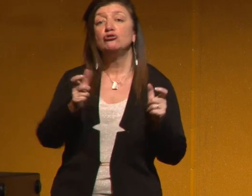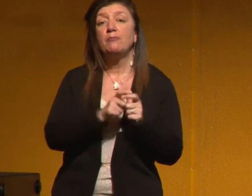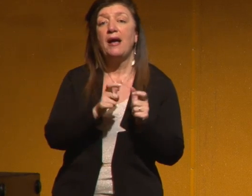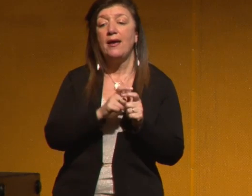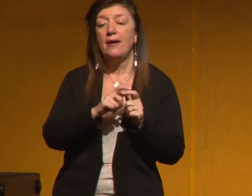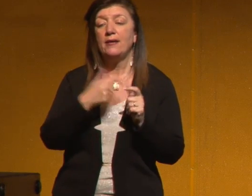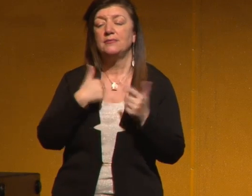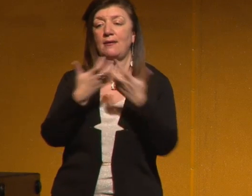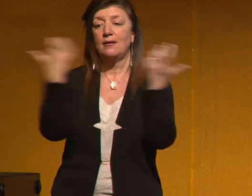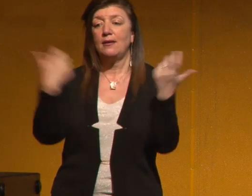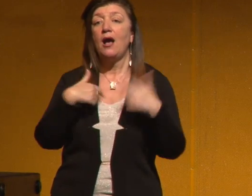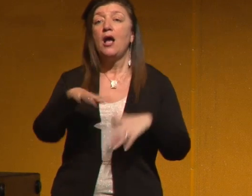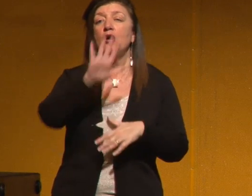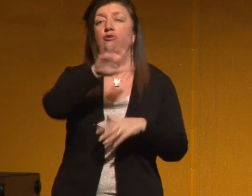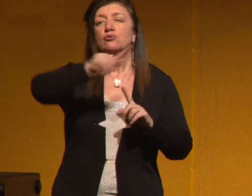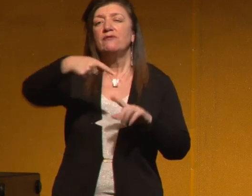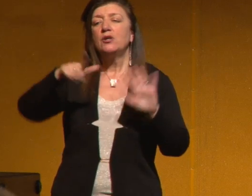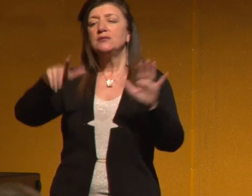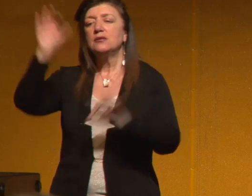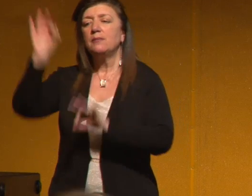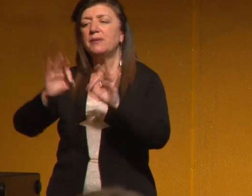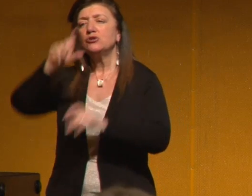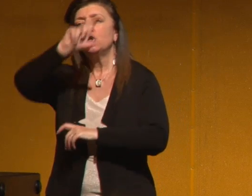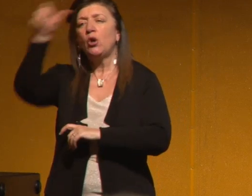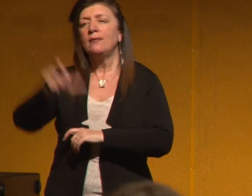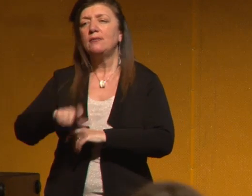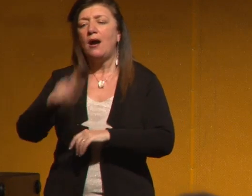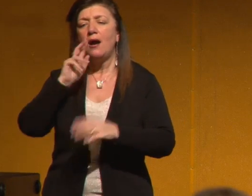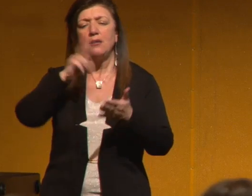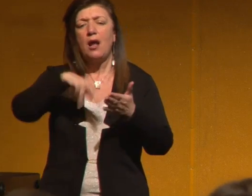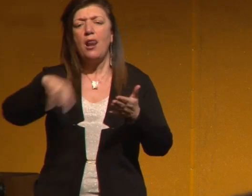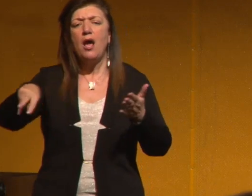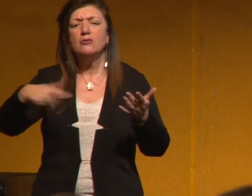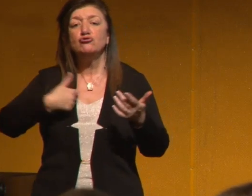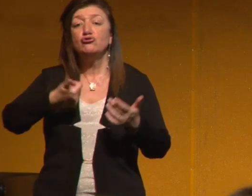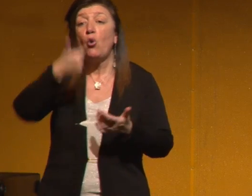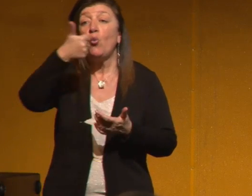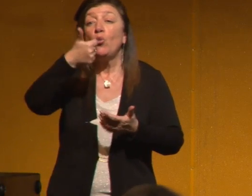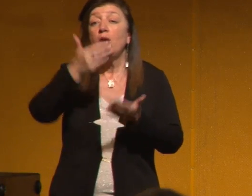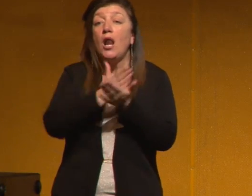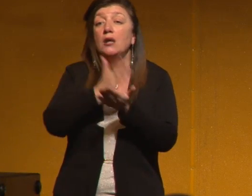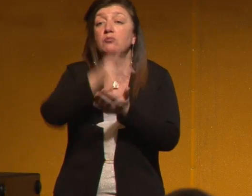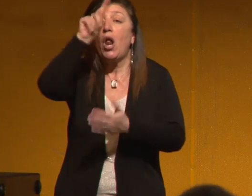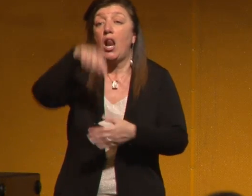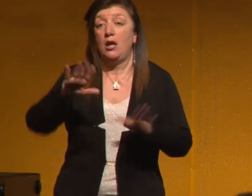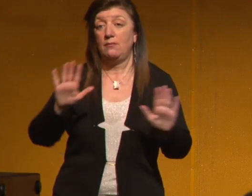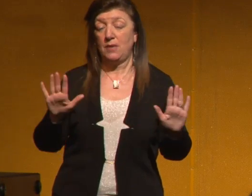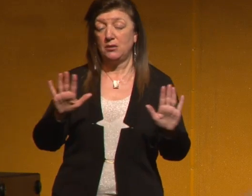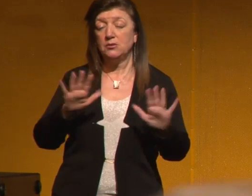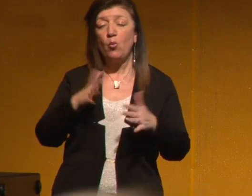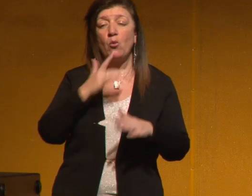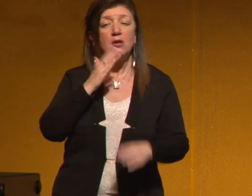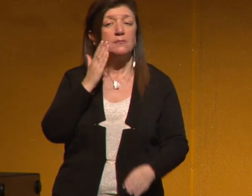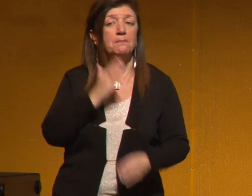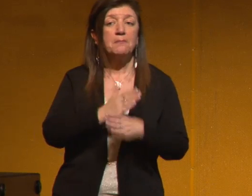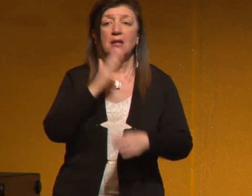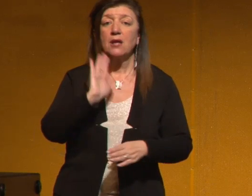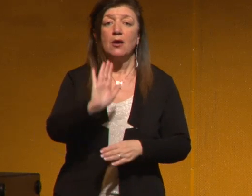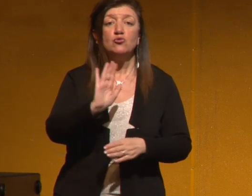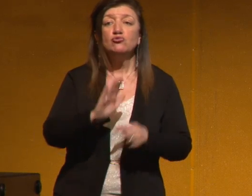5,7 per cento degli italiani legge almeno un libro al mese e quasi la metà delle famiglie